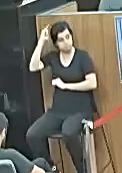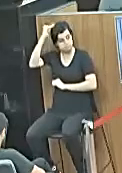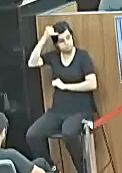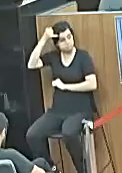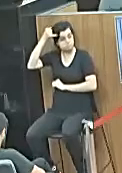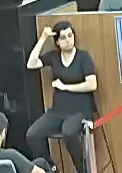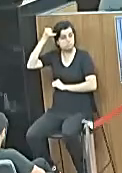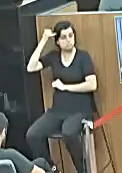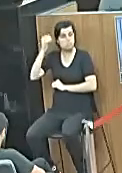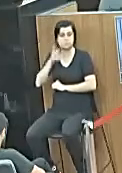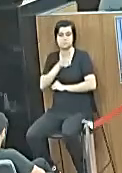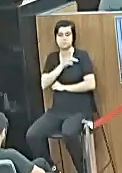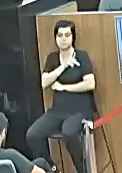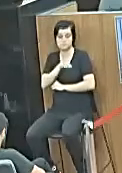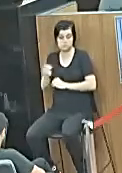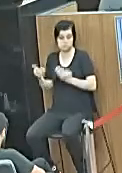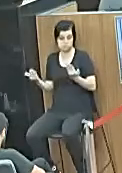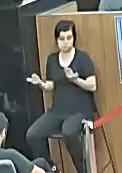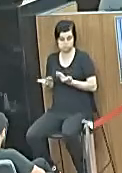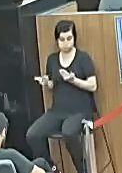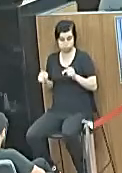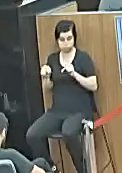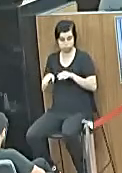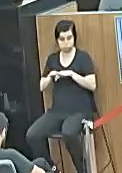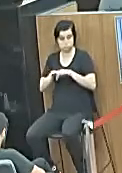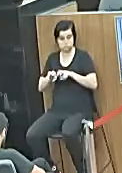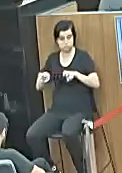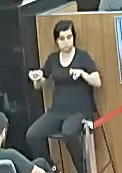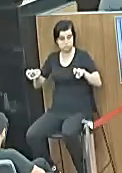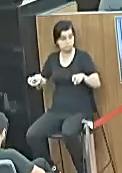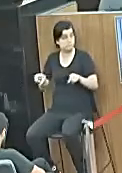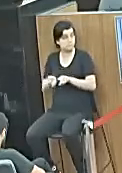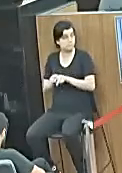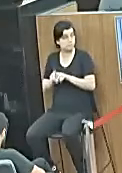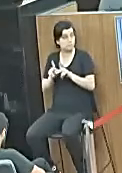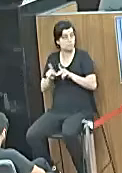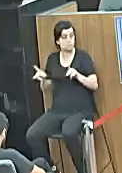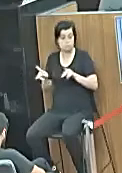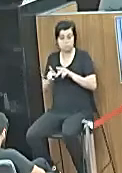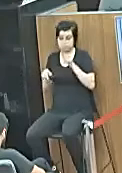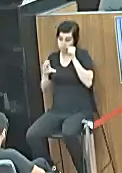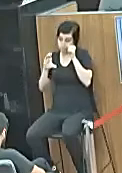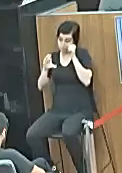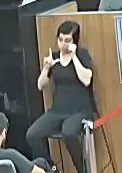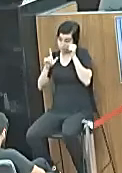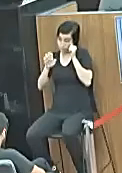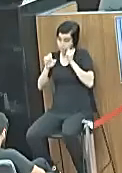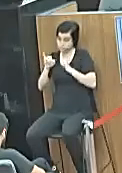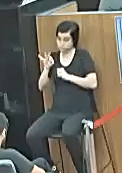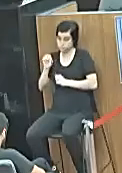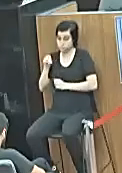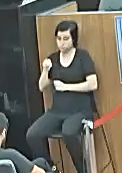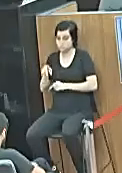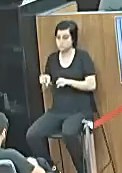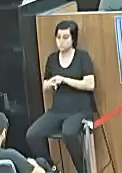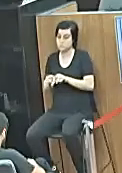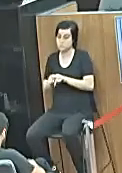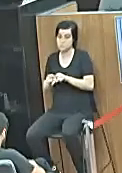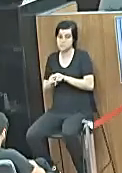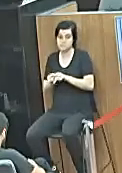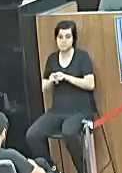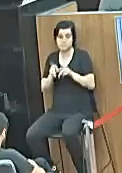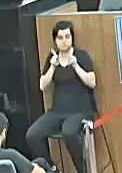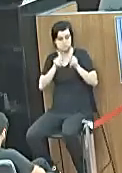dessa comissão também o professor cleiton deputado os colegas os relatores bruno